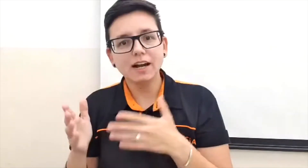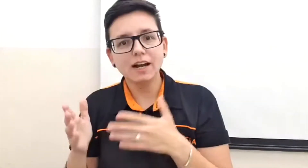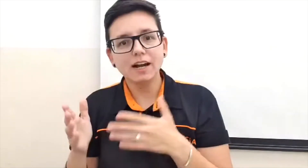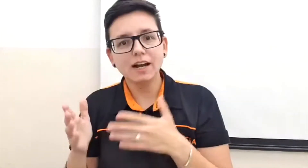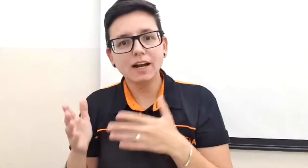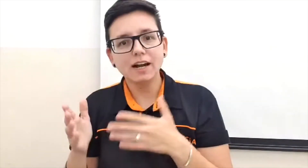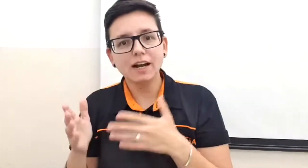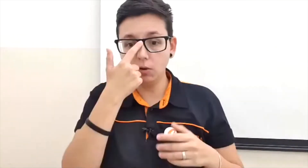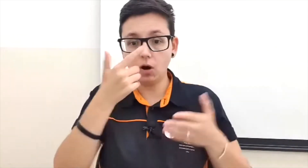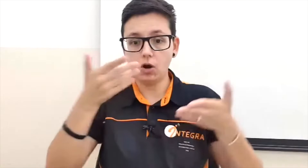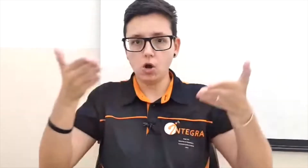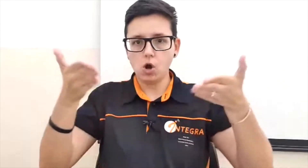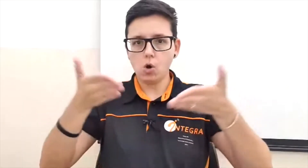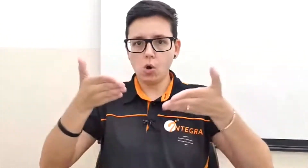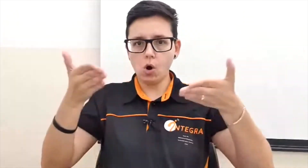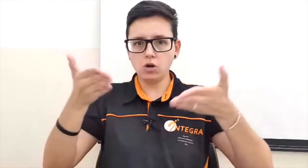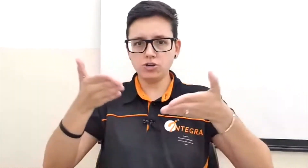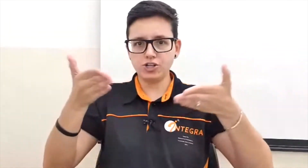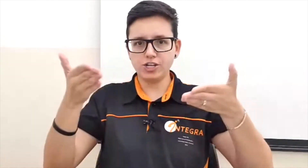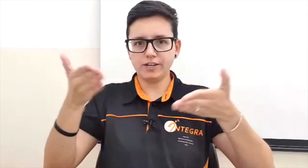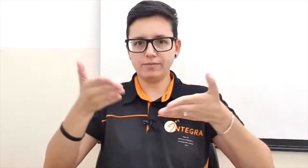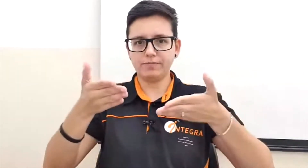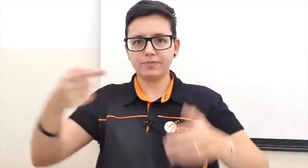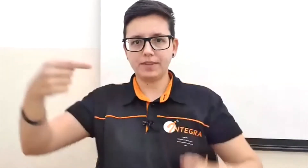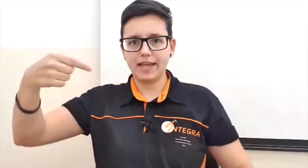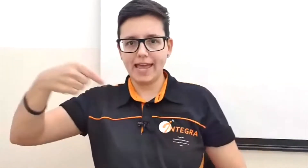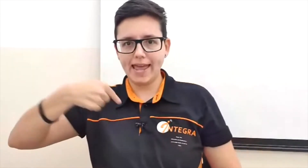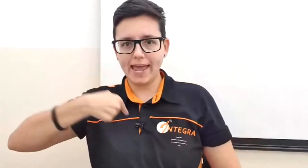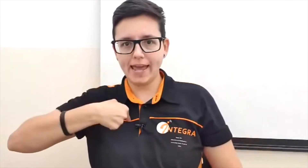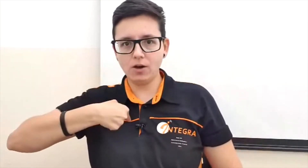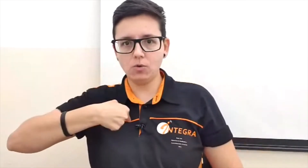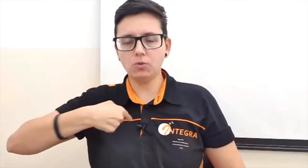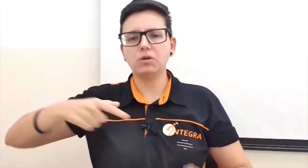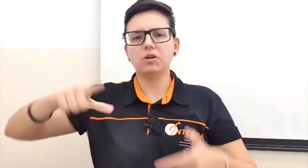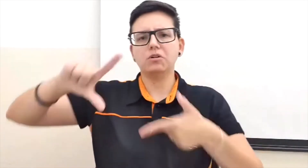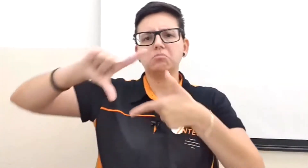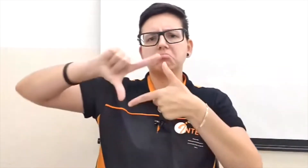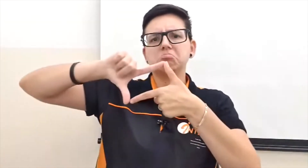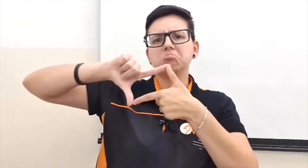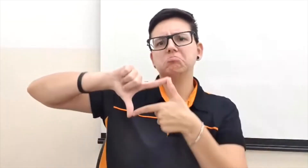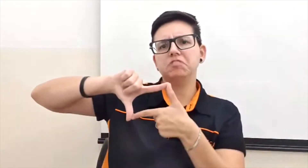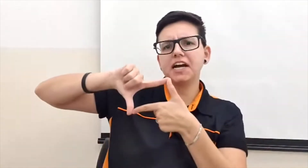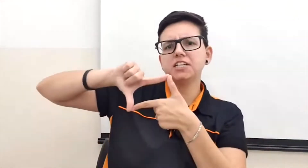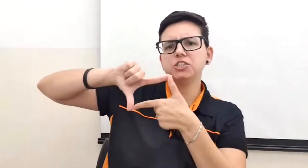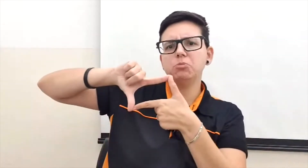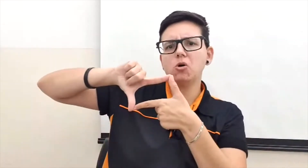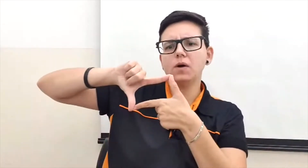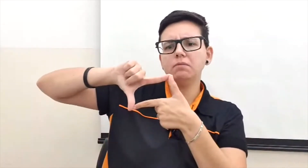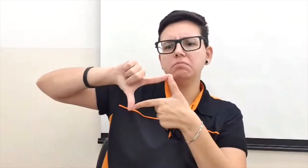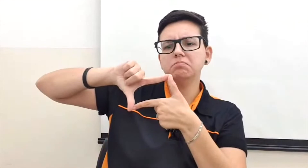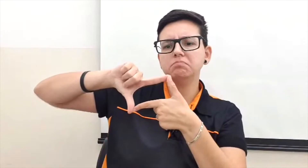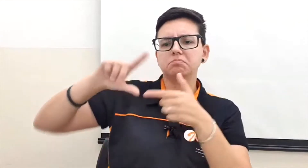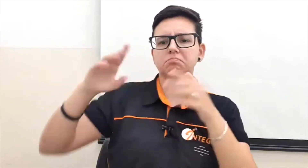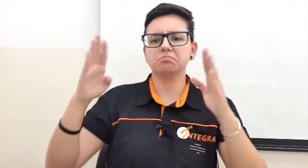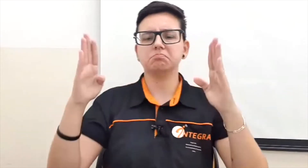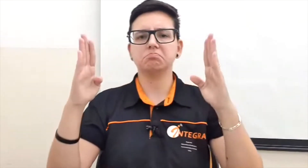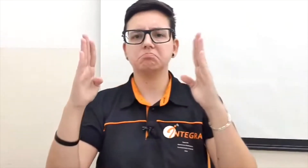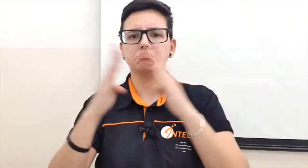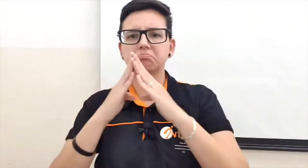contexto. Tá? Então, ó. Hoje, eu ficar de boa